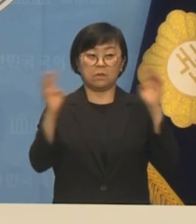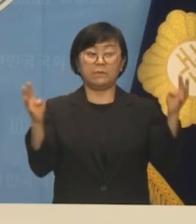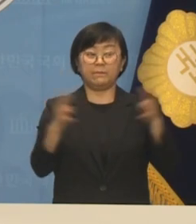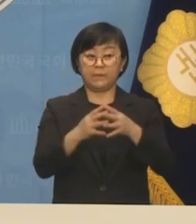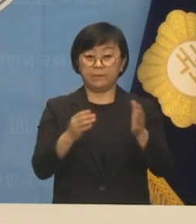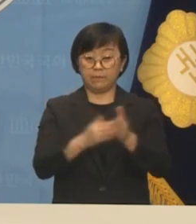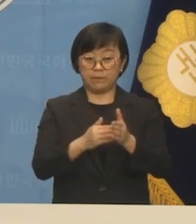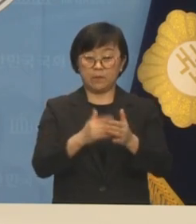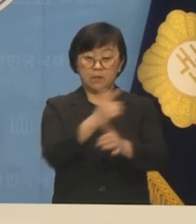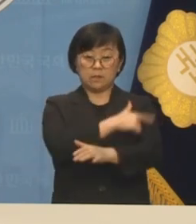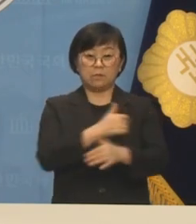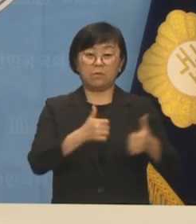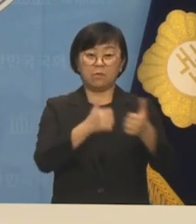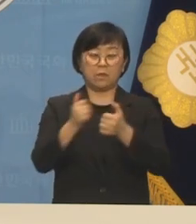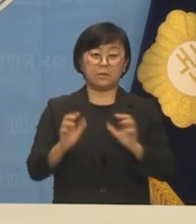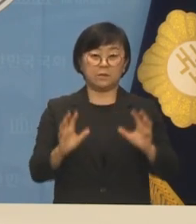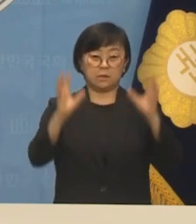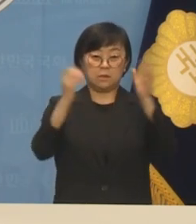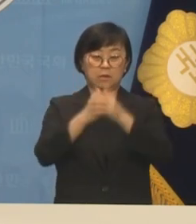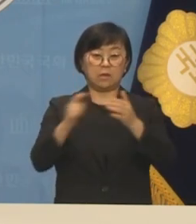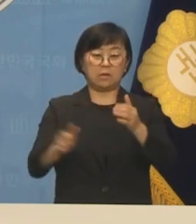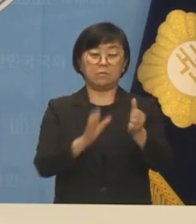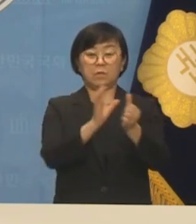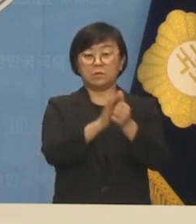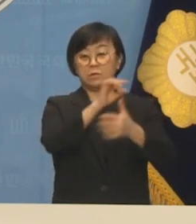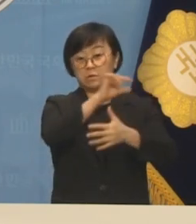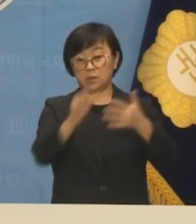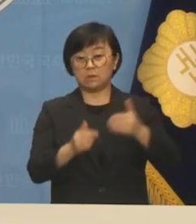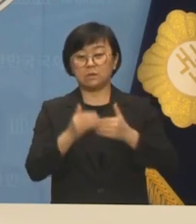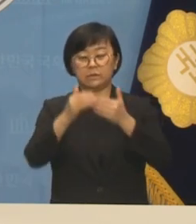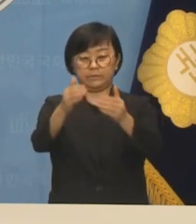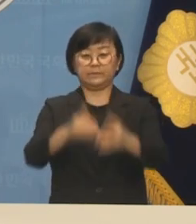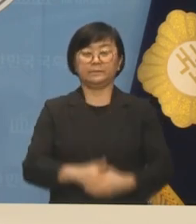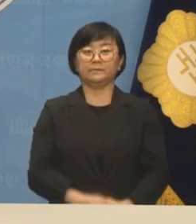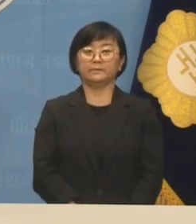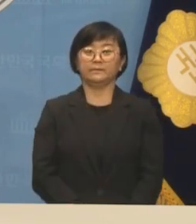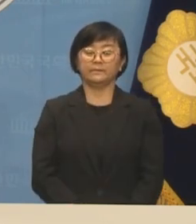합의하고 이사회가 승인한 노동이사 임명 절차를 진행하십시오.